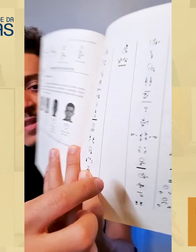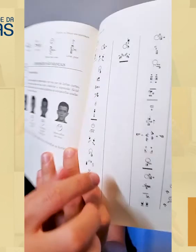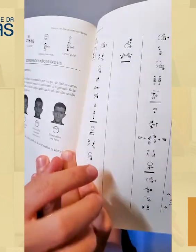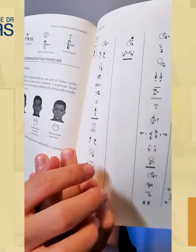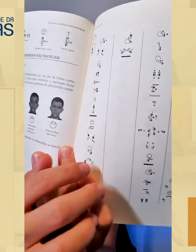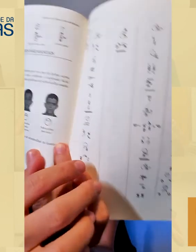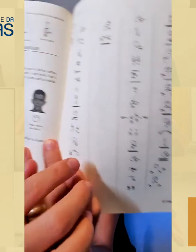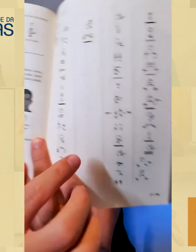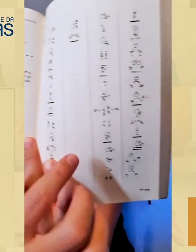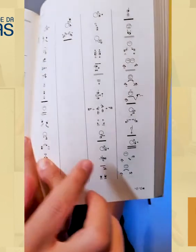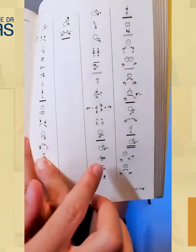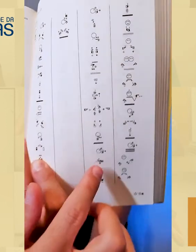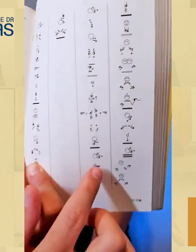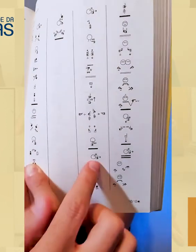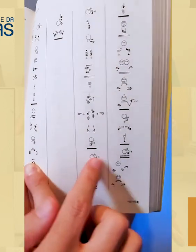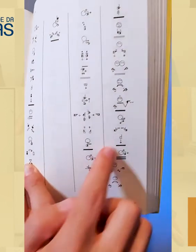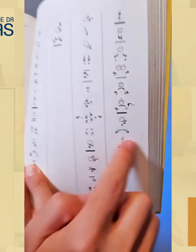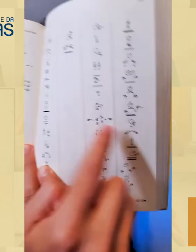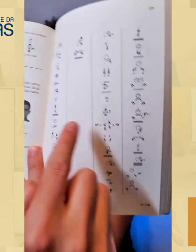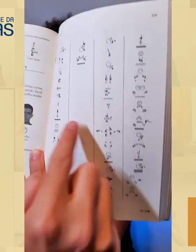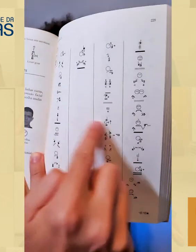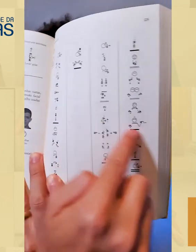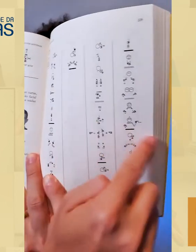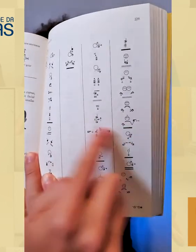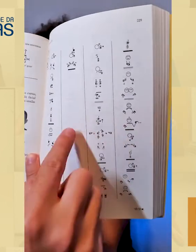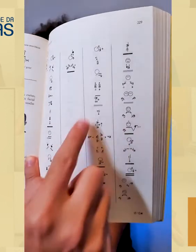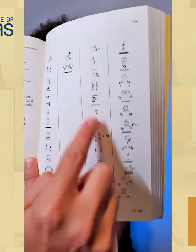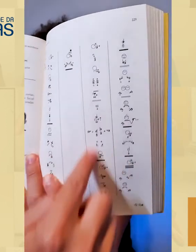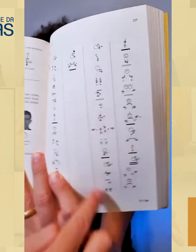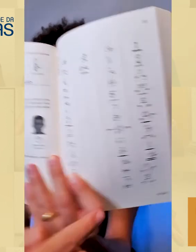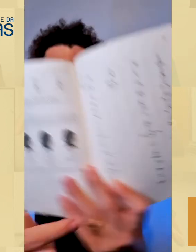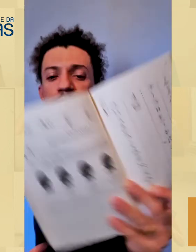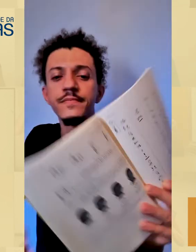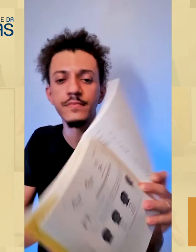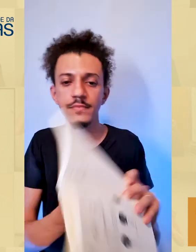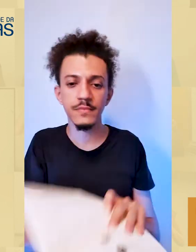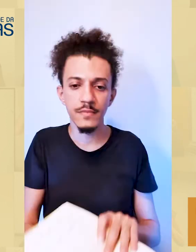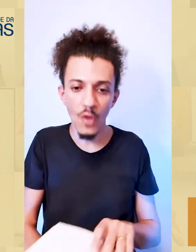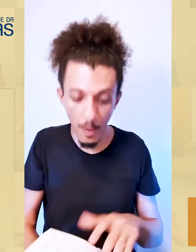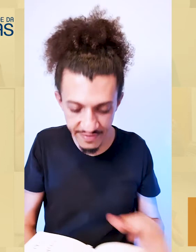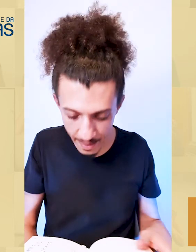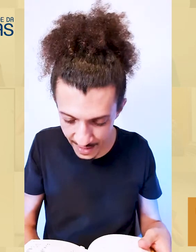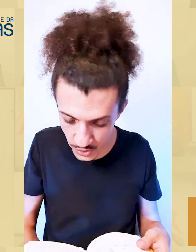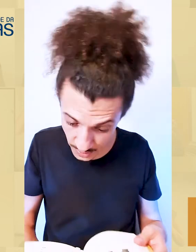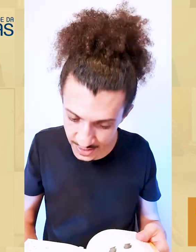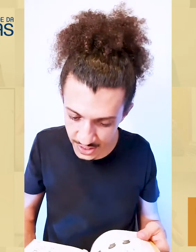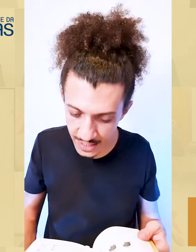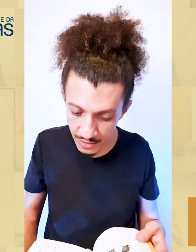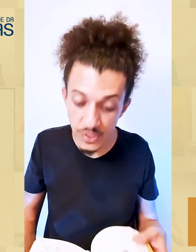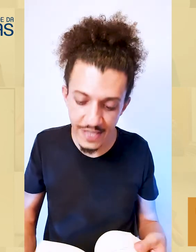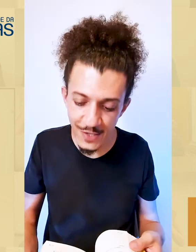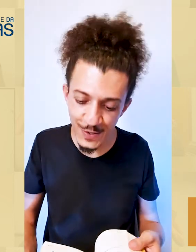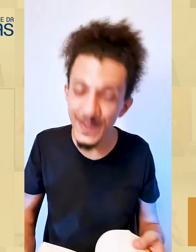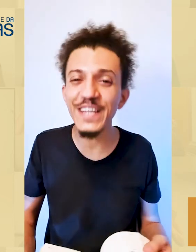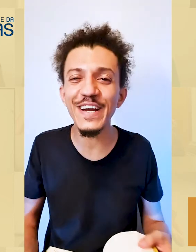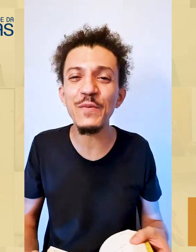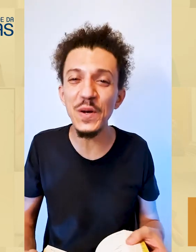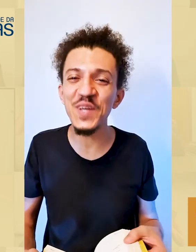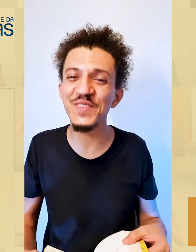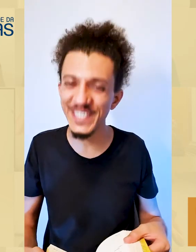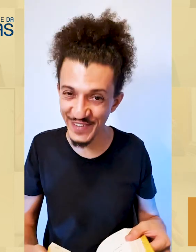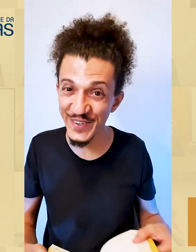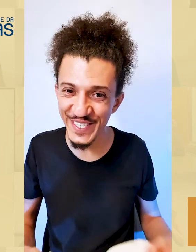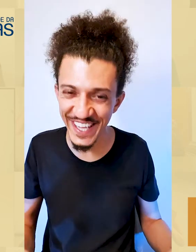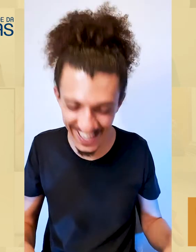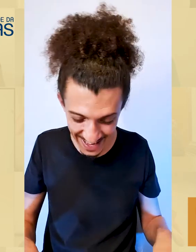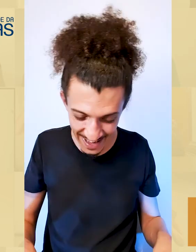tem também textos escritos diretamente em Libras. Obviamente, quando você chega lá nos textos, fica tranquilo que